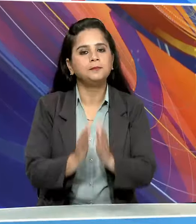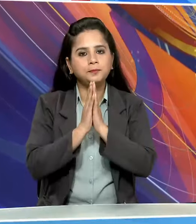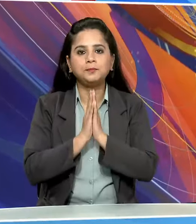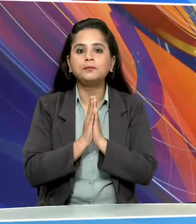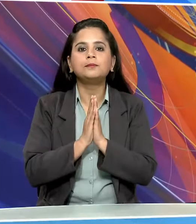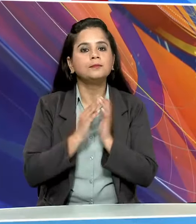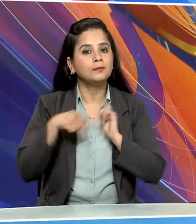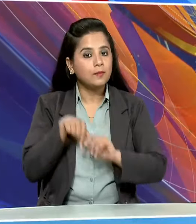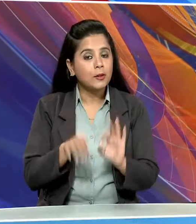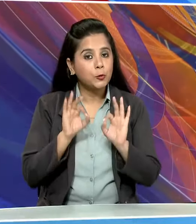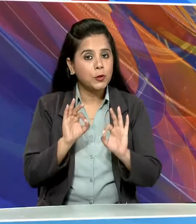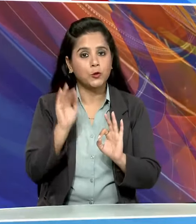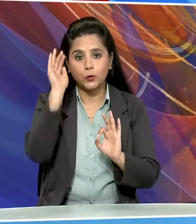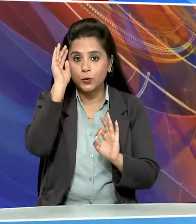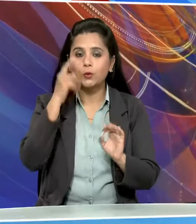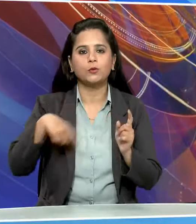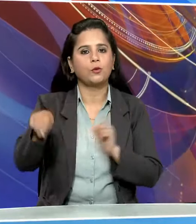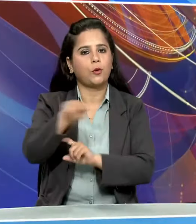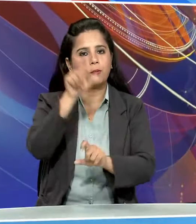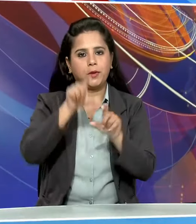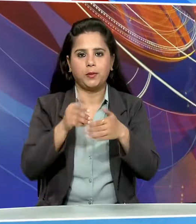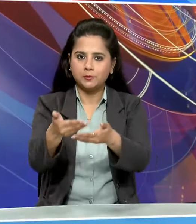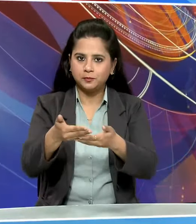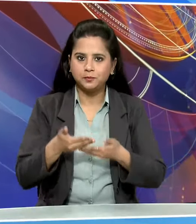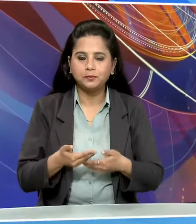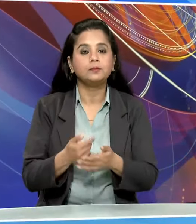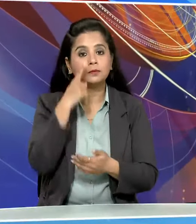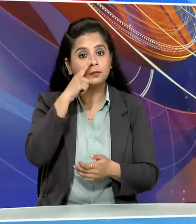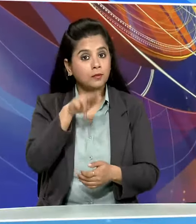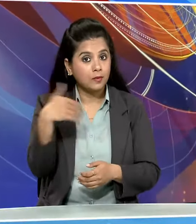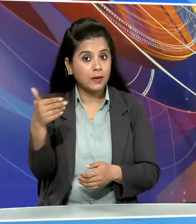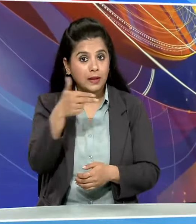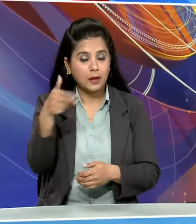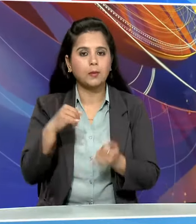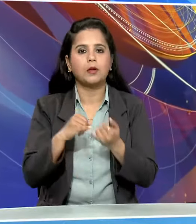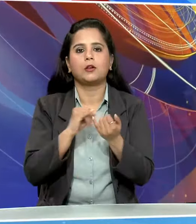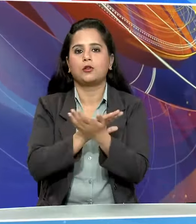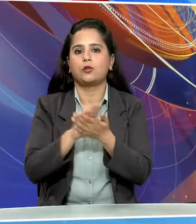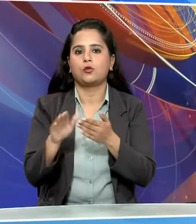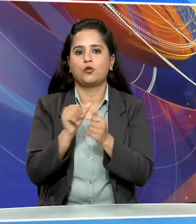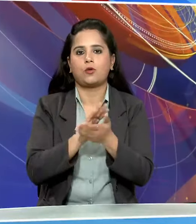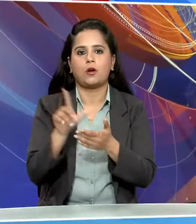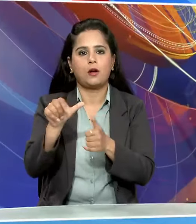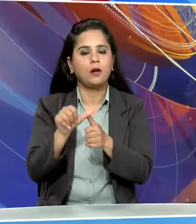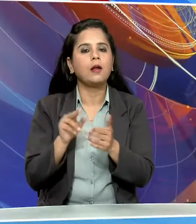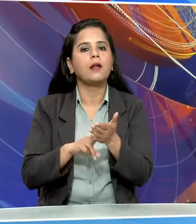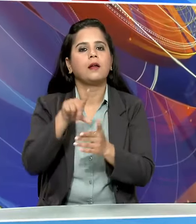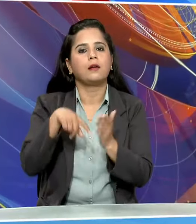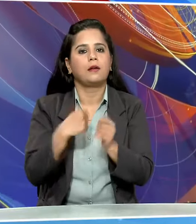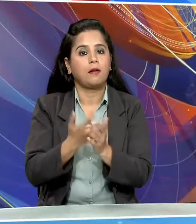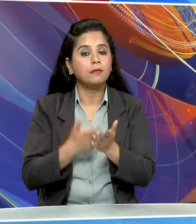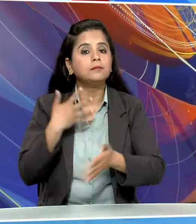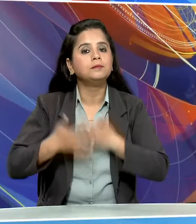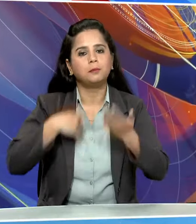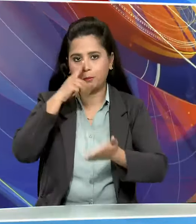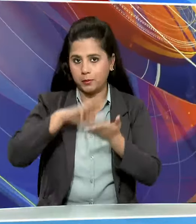नमस्कार, इस विशेष बुलेटिन में आप सभी का स्वागत है। मैं हूं शहला निगार और मेरे साथ हैं मेरी सहयोगी